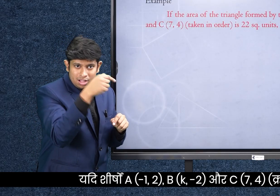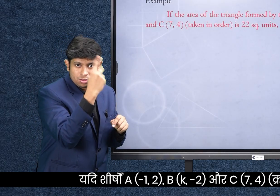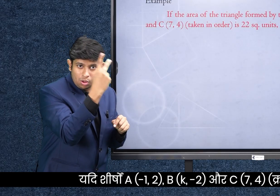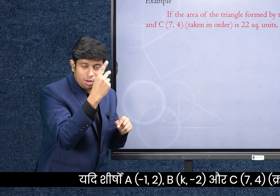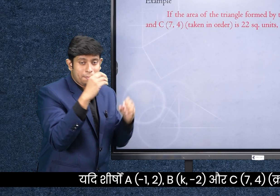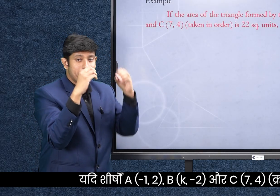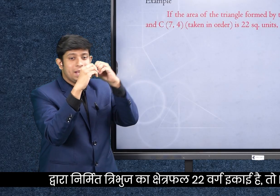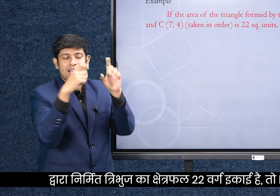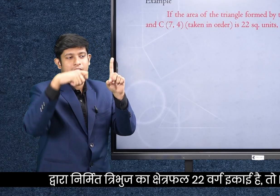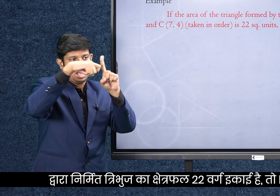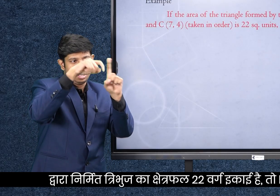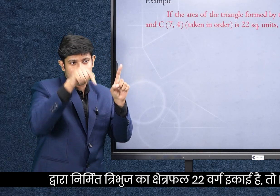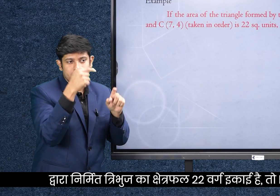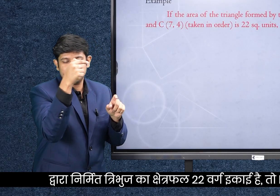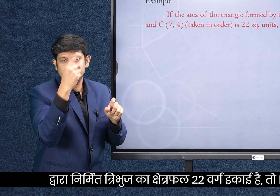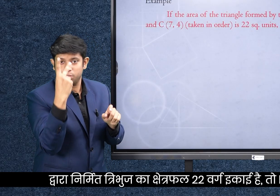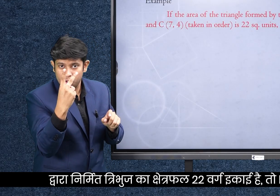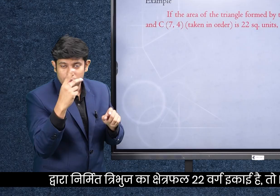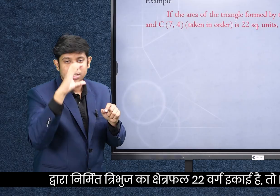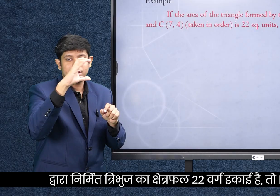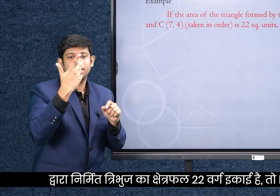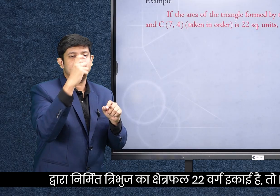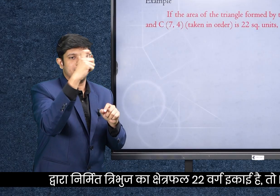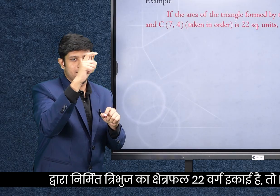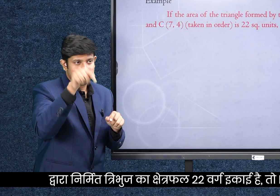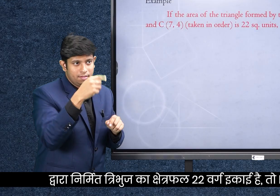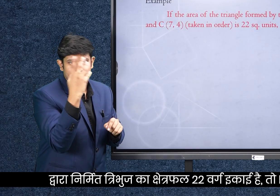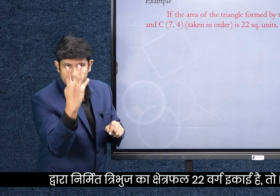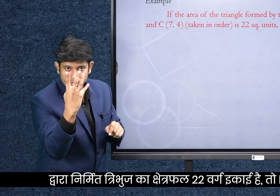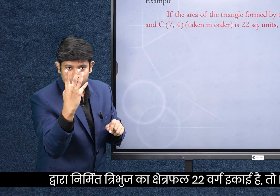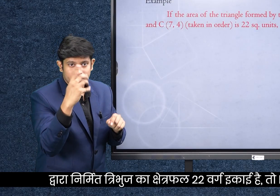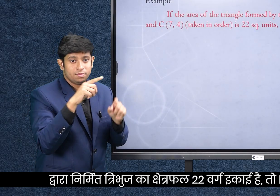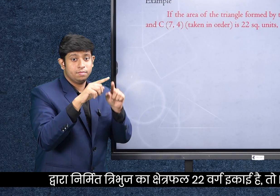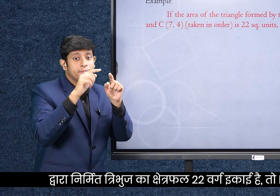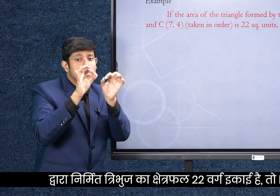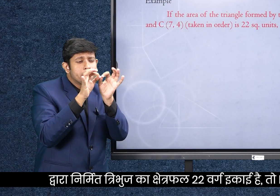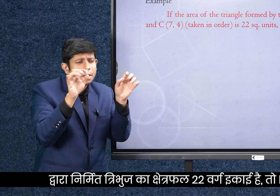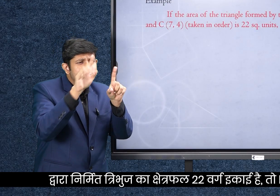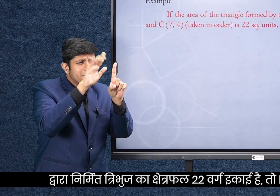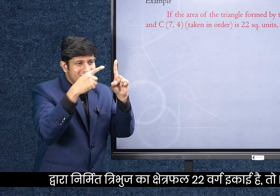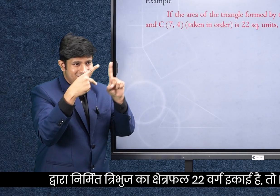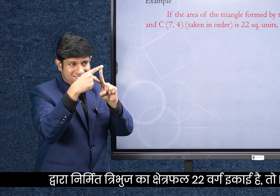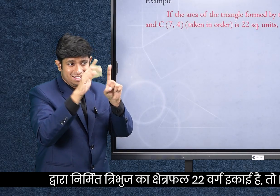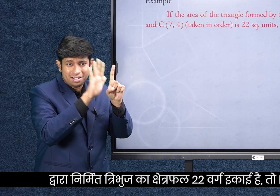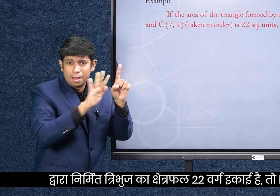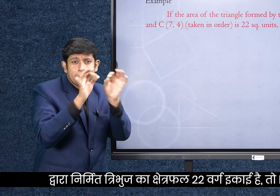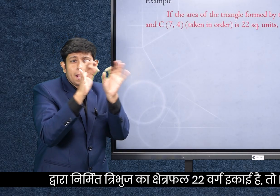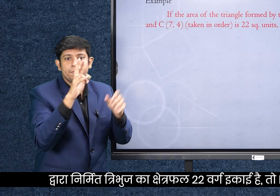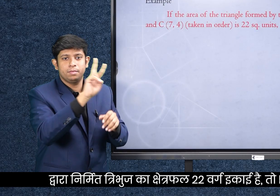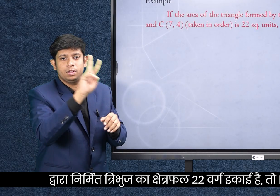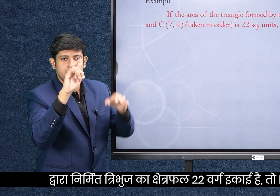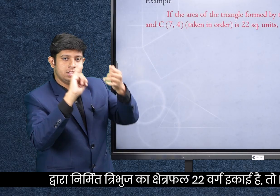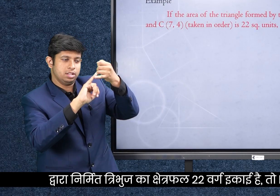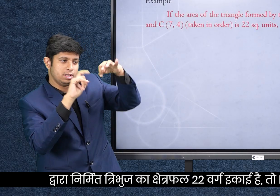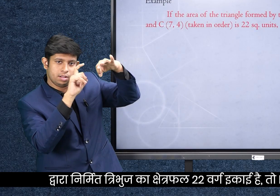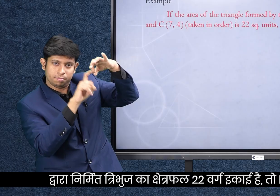लिए गए द्वारा निर्मित त्रिभुज का क्षेत्रफल 22 वर्ग इकाई है तो k का मान ज्ञात